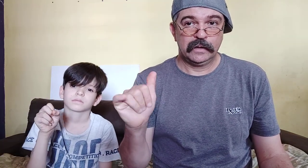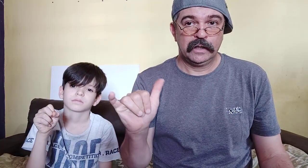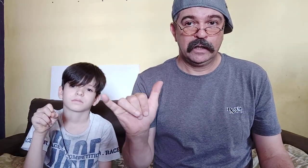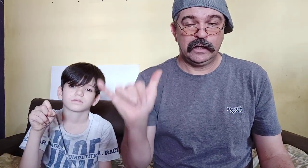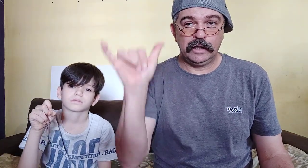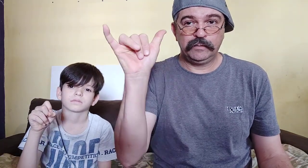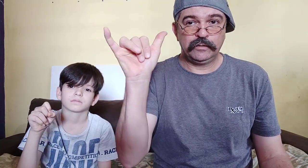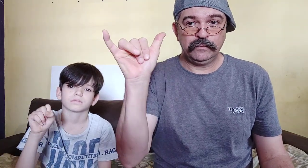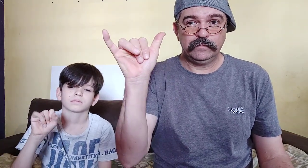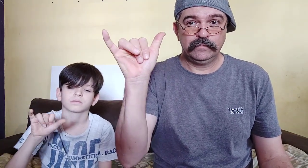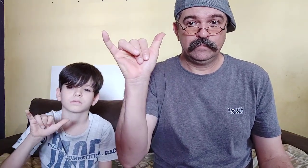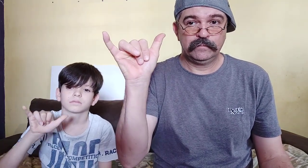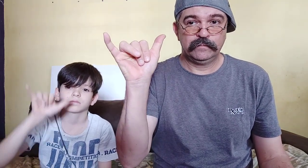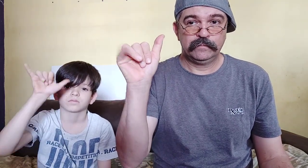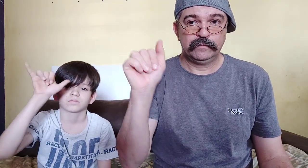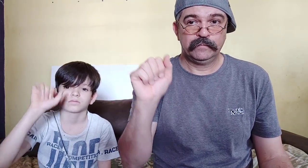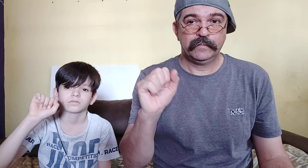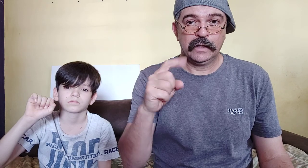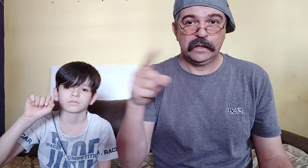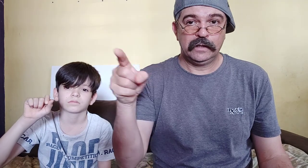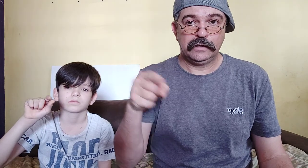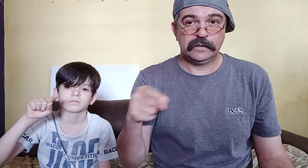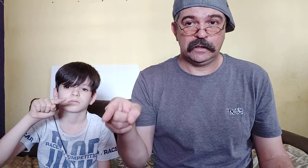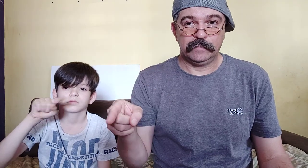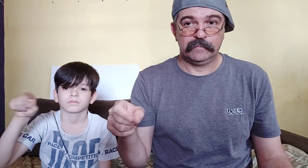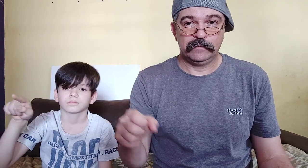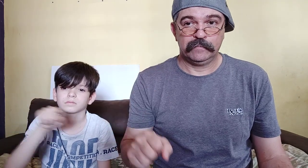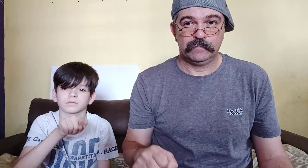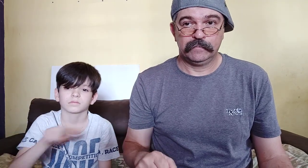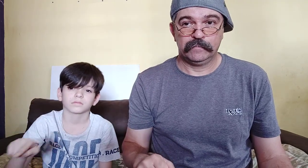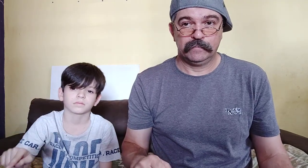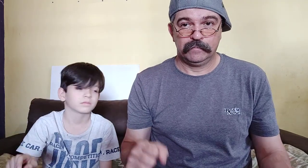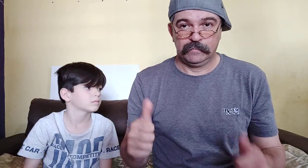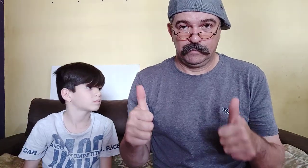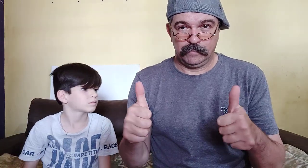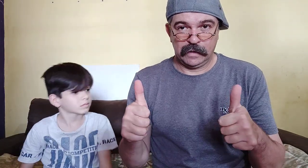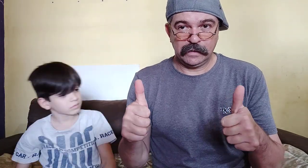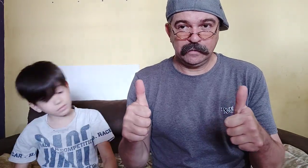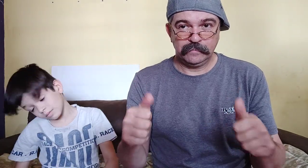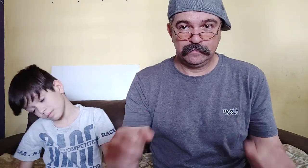Y e Z. Beleza?